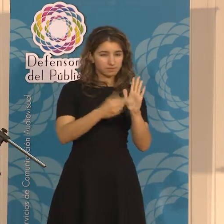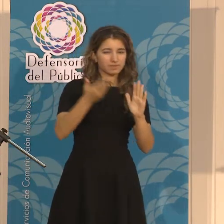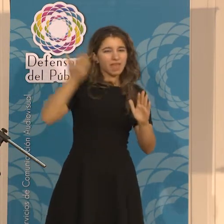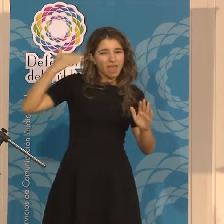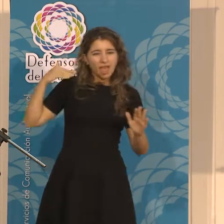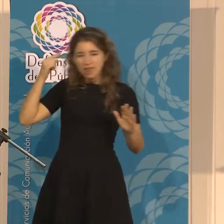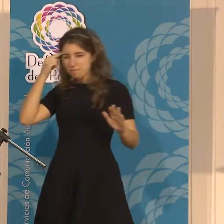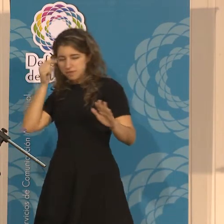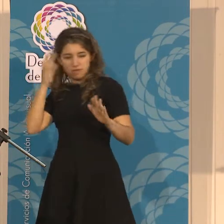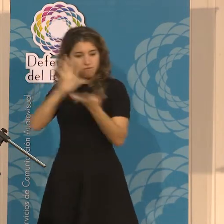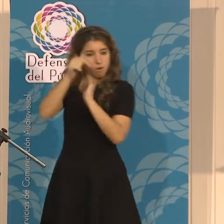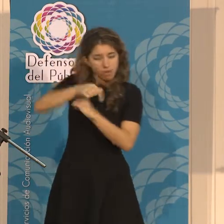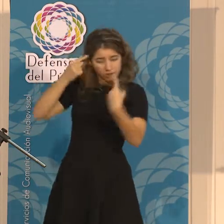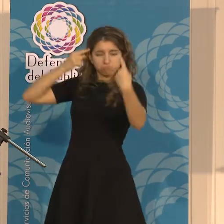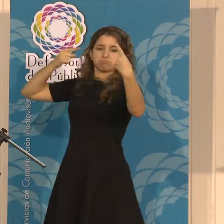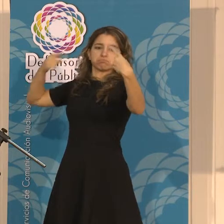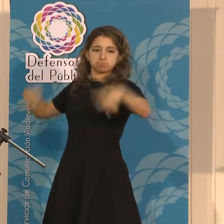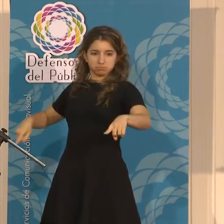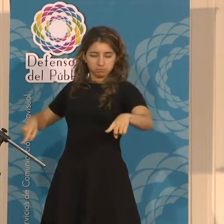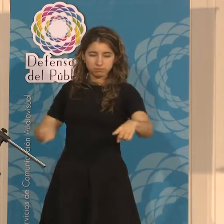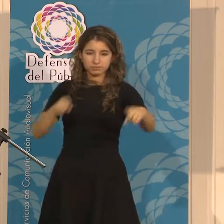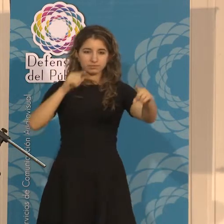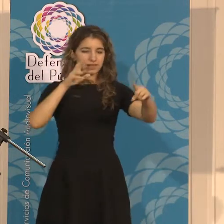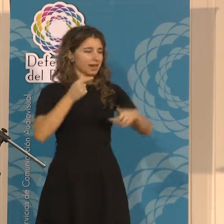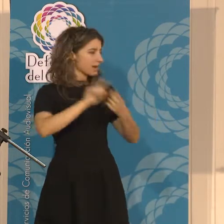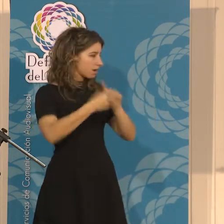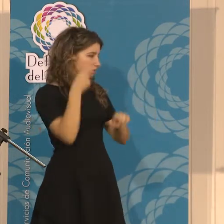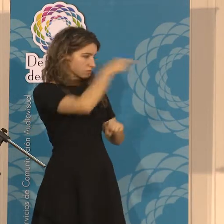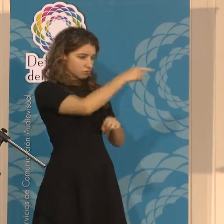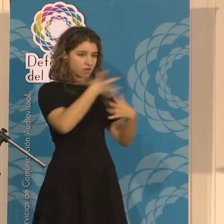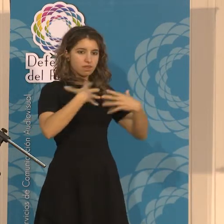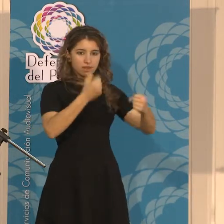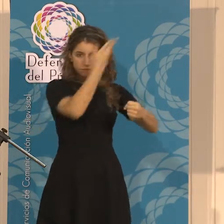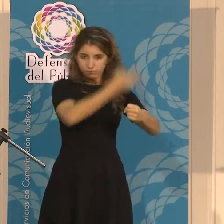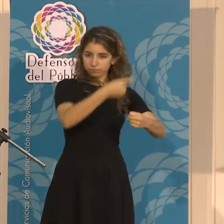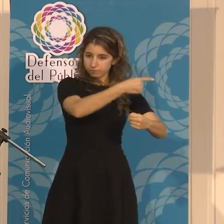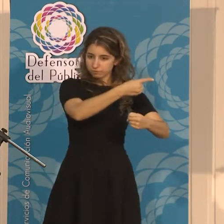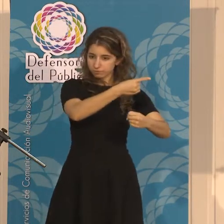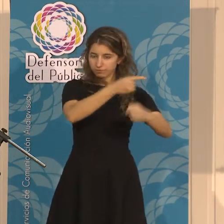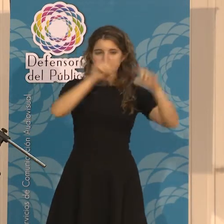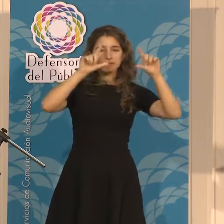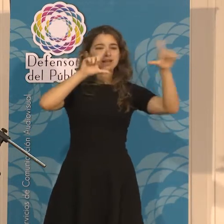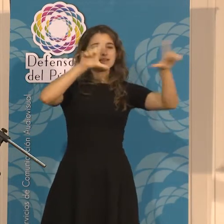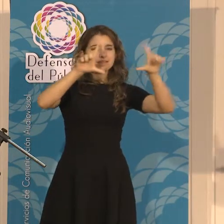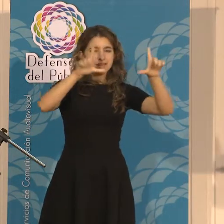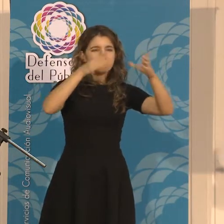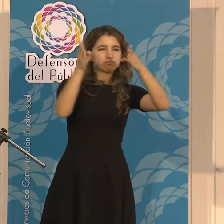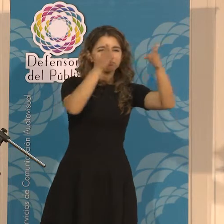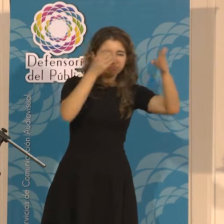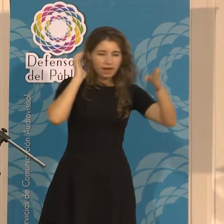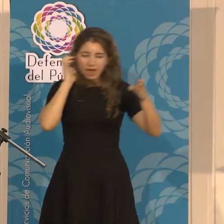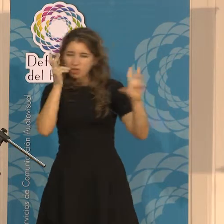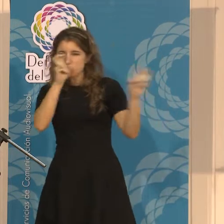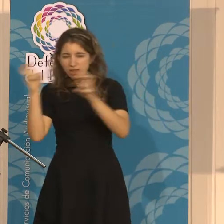y a la vez uno de los que sostienen el trabajo de la defensoría es el que orienta los contenidos y abordajes que deberían tener los medios audiovisuales